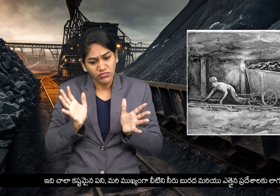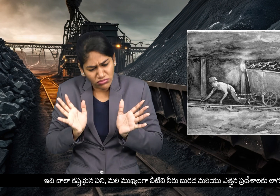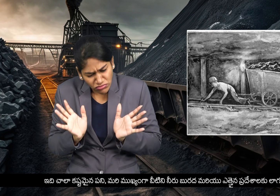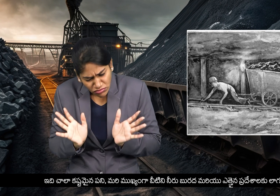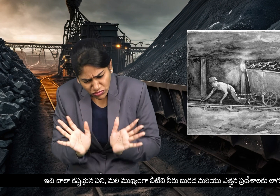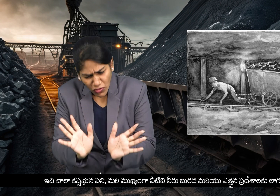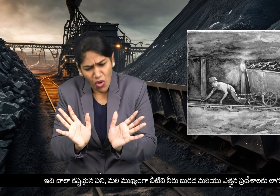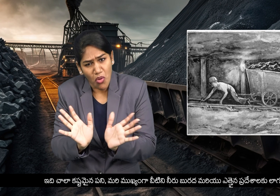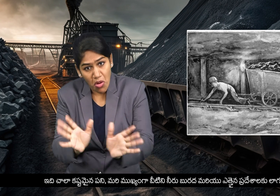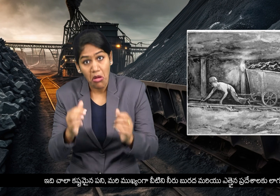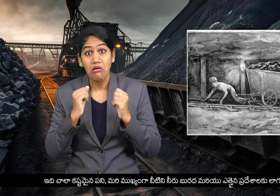కష్టం.